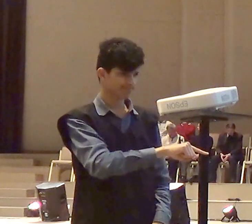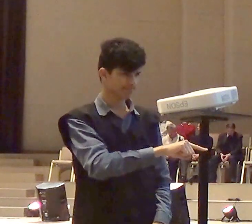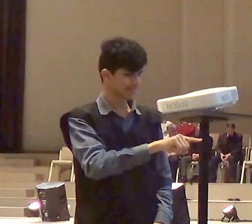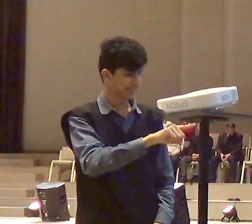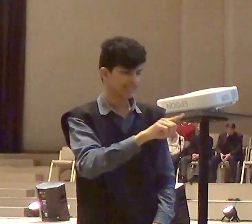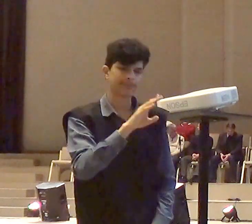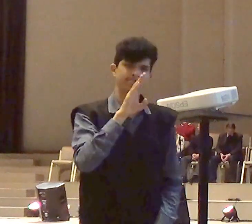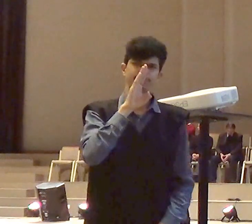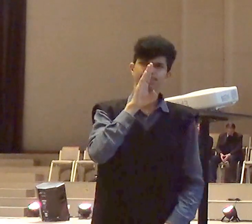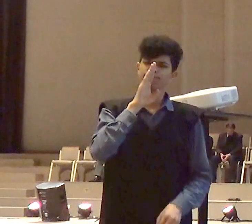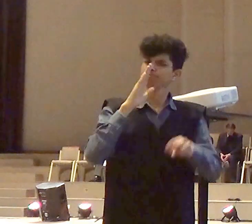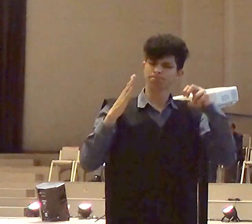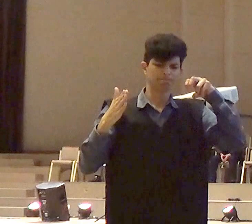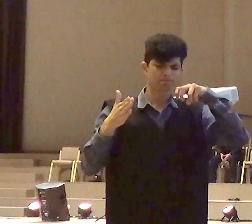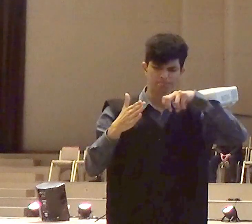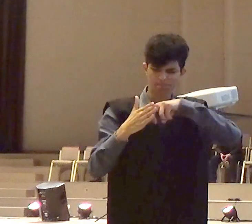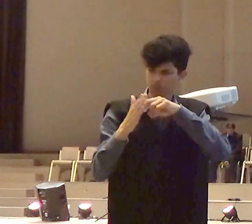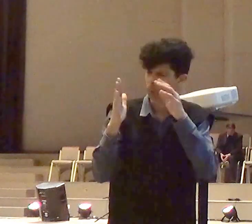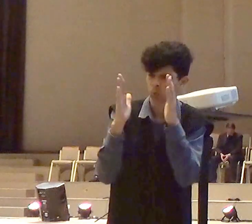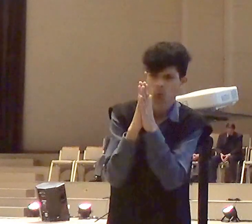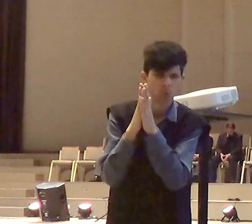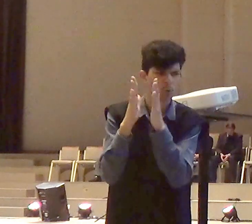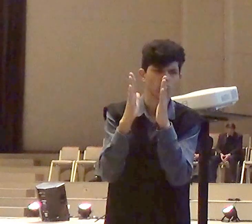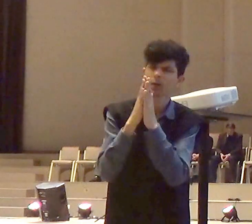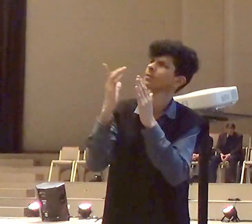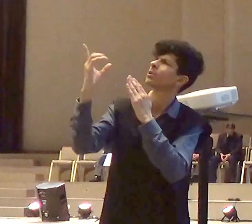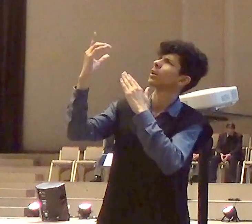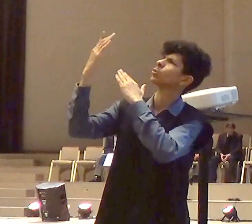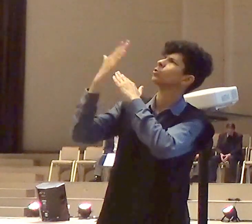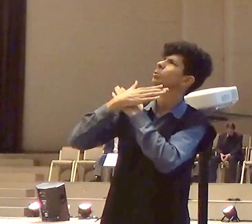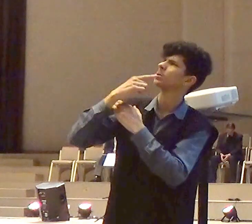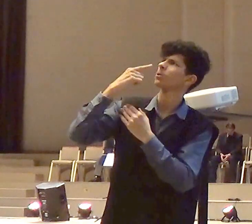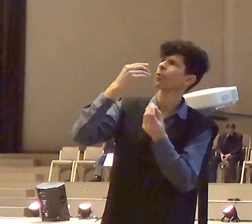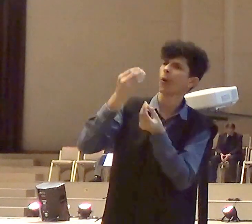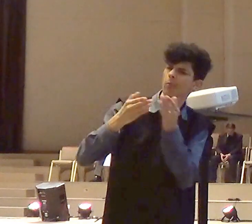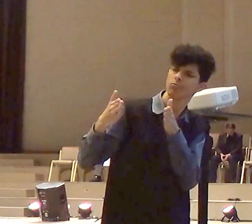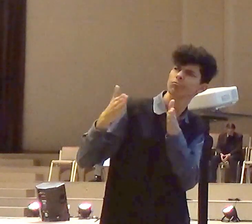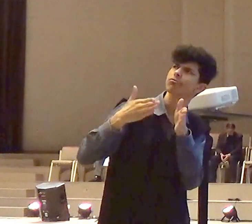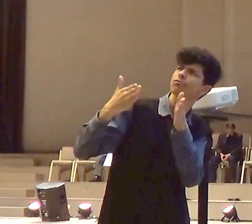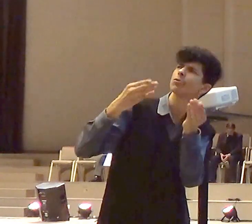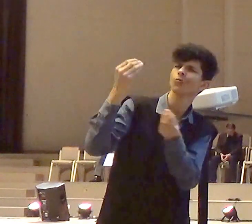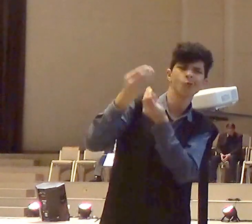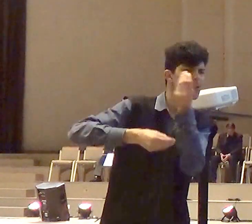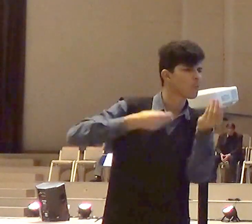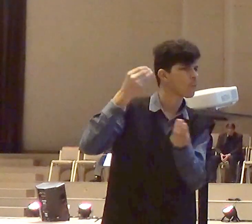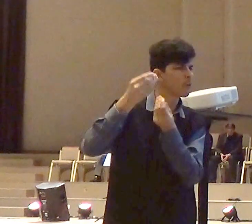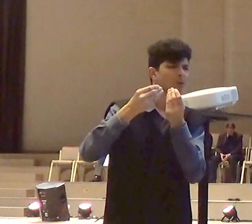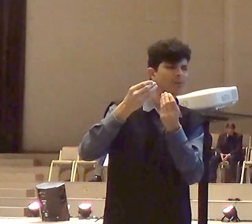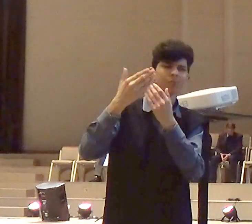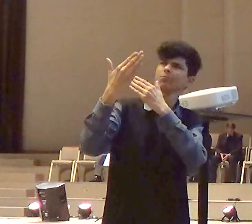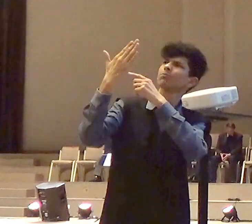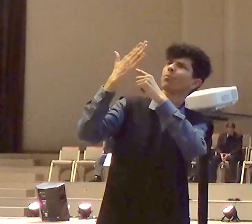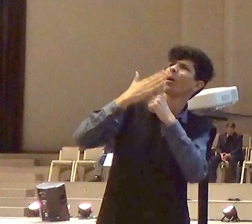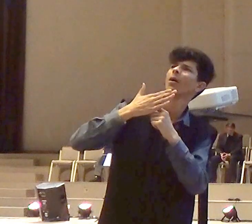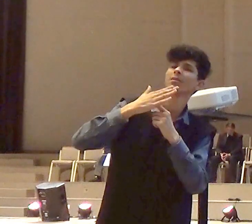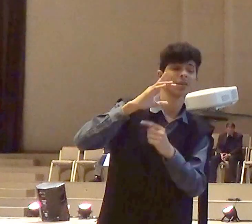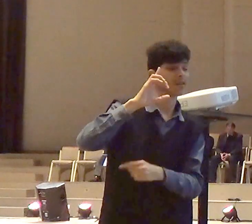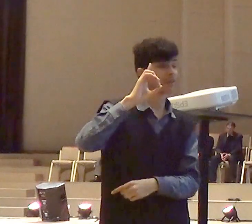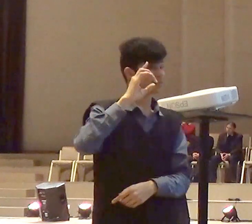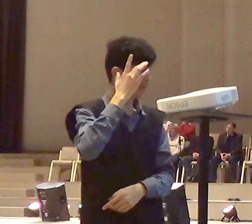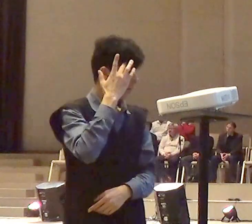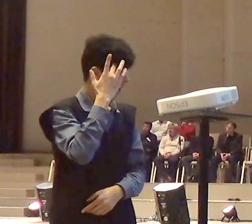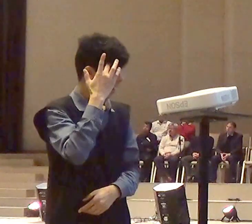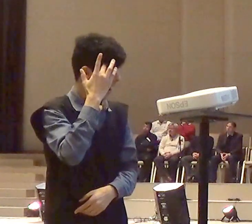com a boca no pó e quando ele recebe a palavra de Deus ele se levanta e diz amanhã